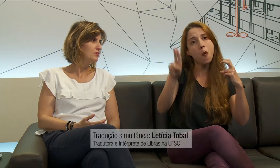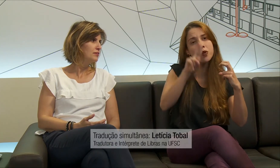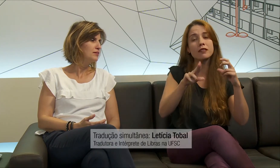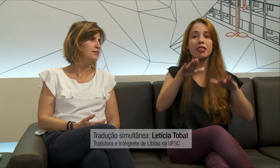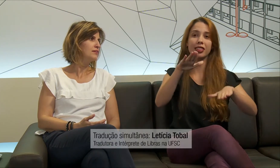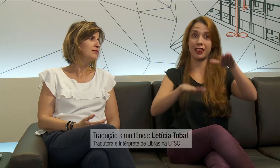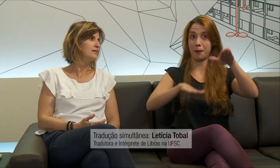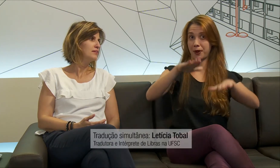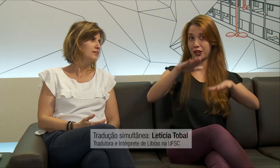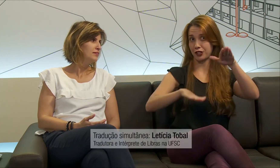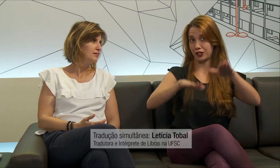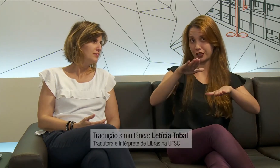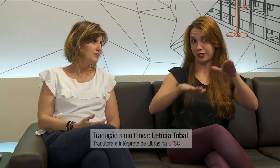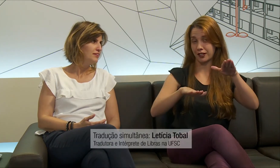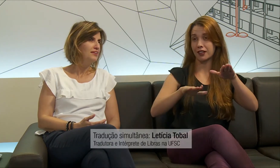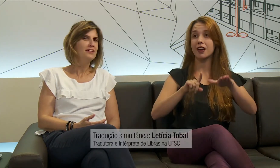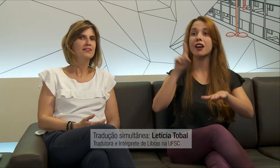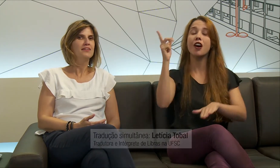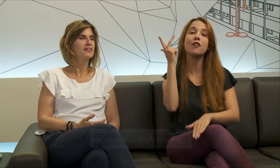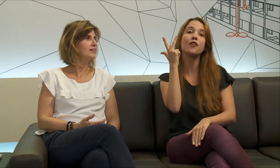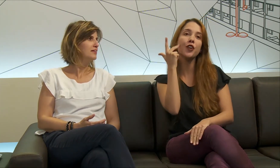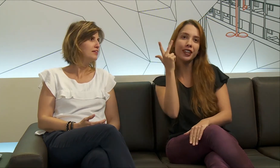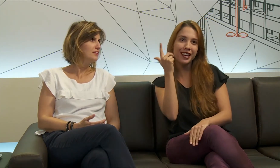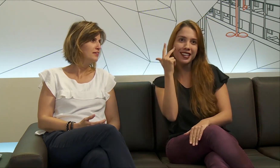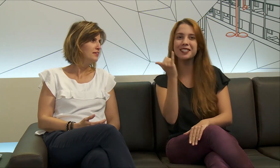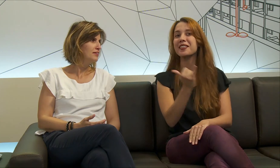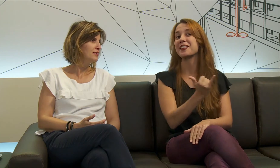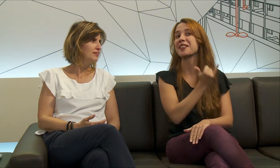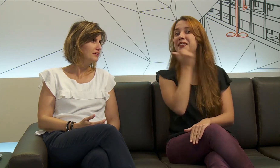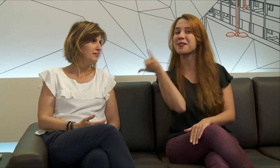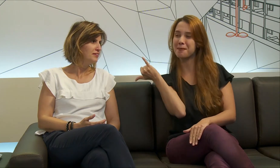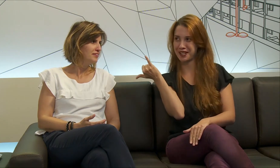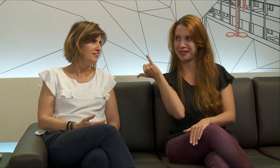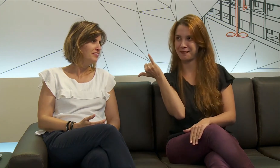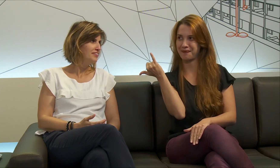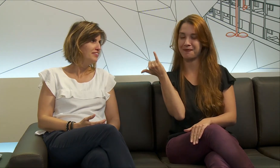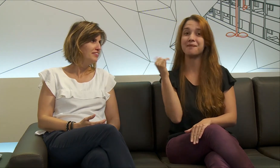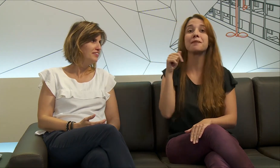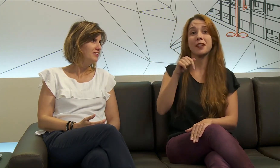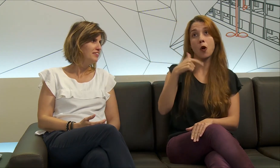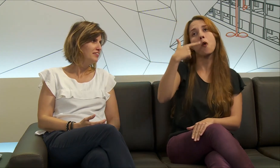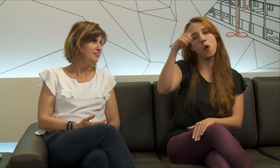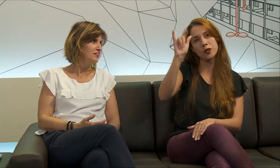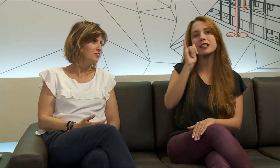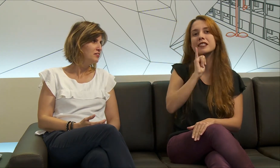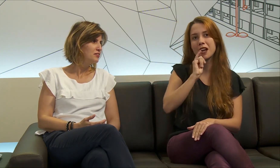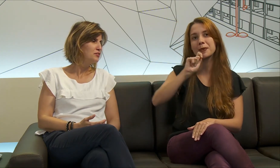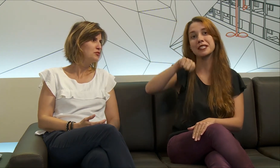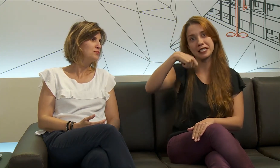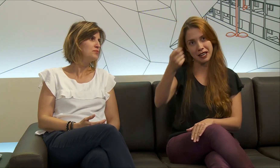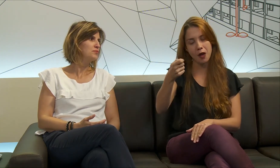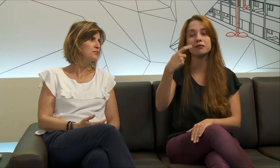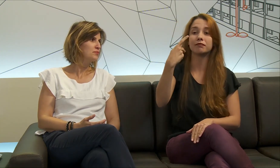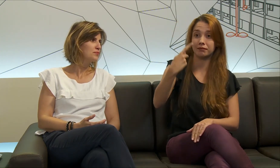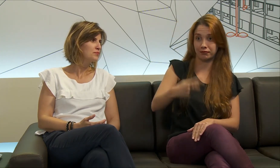em Florianópolis, o sinal para depende é assim. Em Fortaleza, o sinal para depende é assim. Um outro